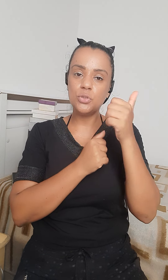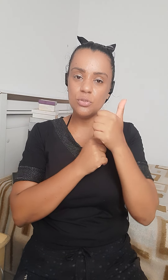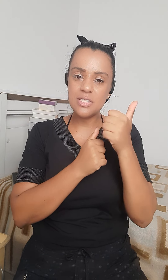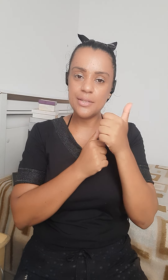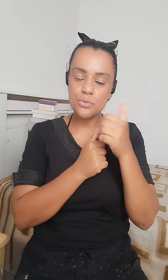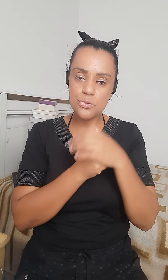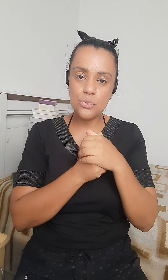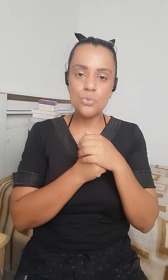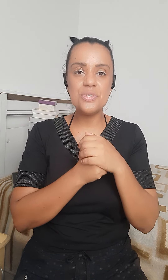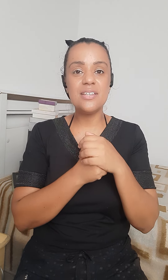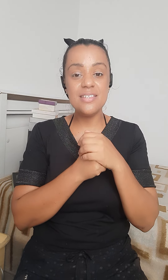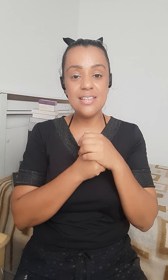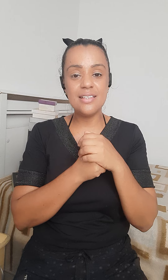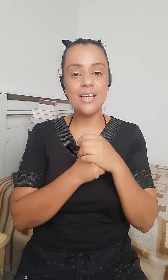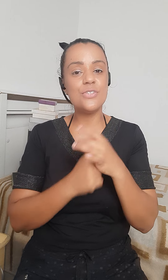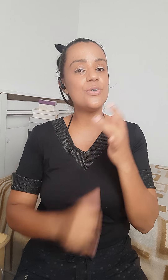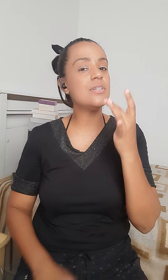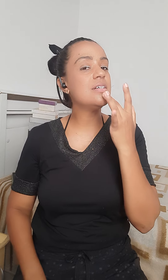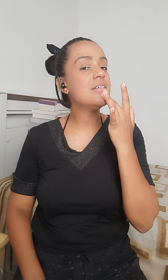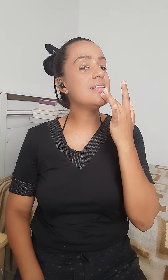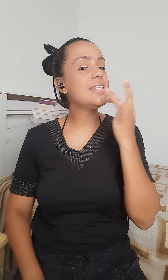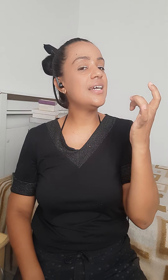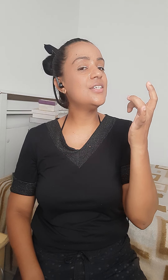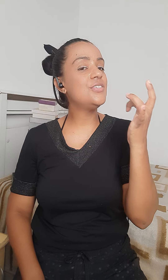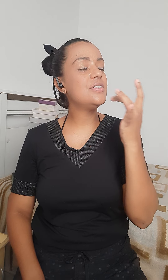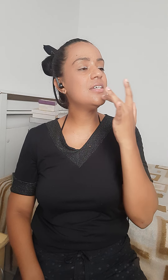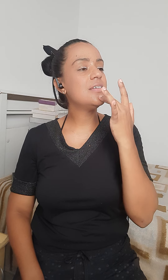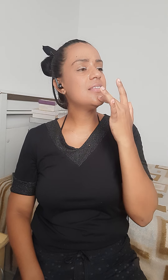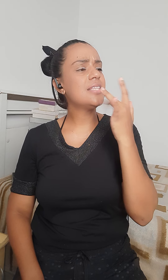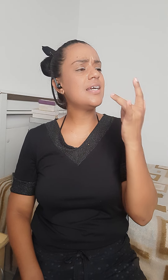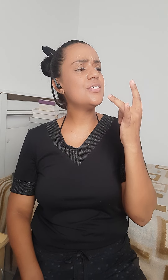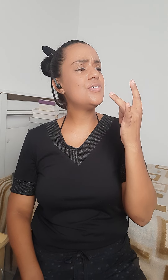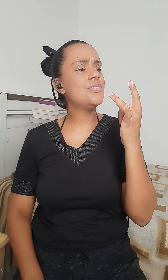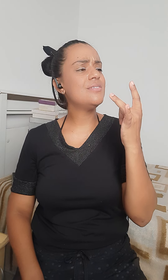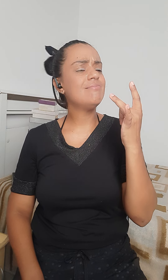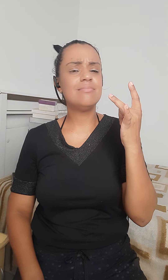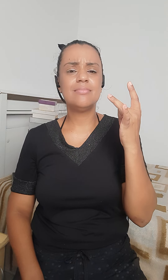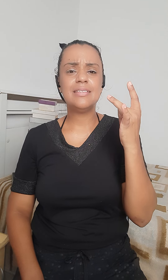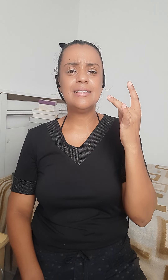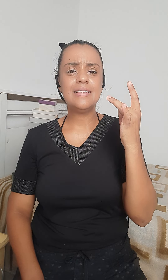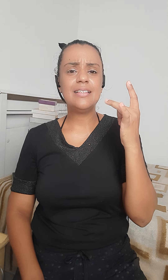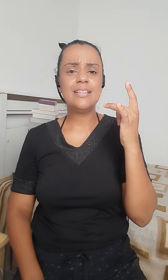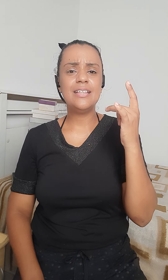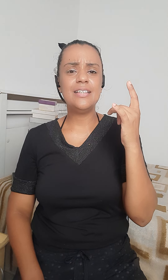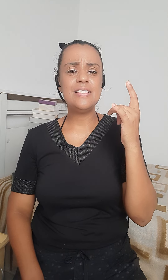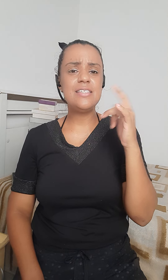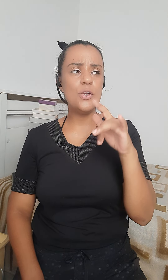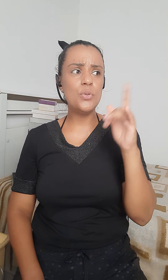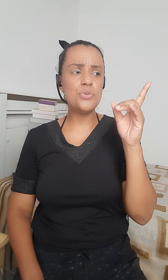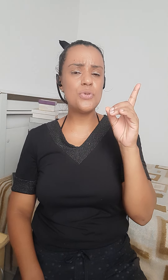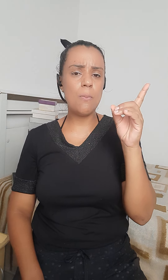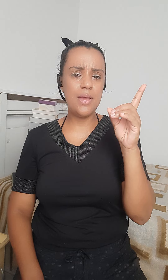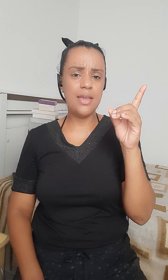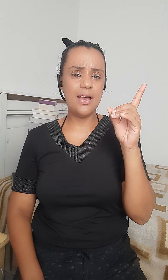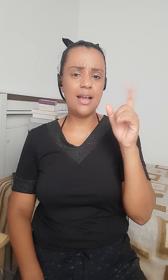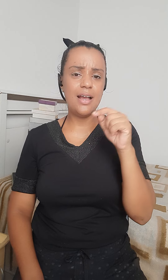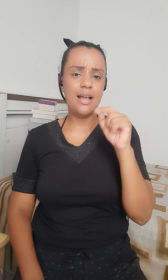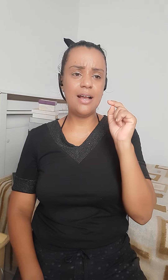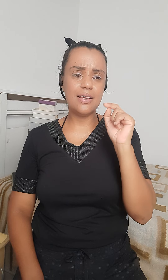surdos lá do sul usa esse tarde, ó. Tarde, tarde. Se eu não souber a